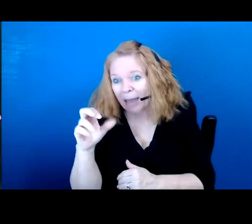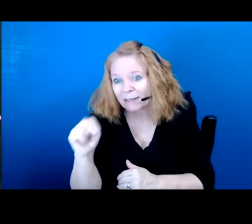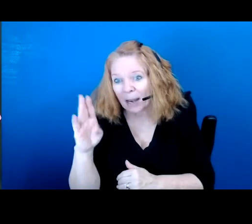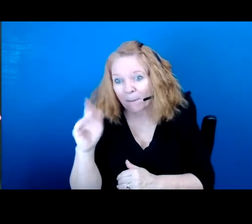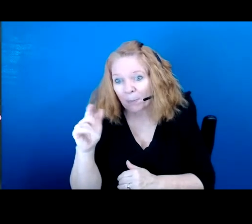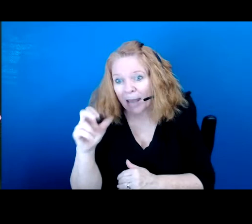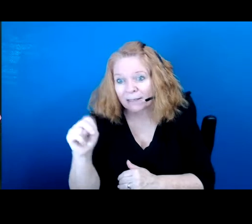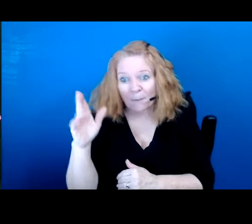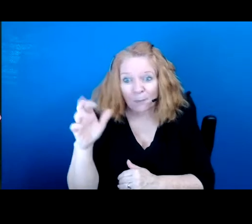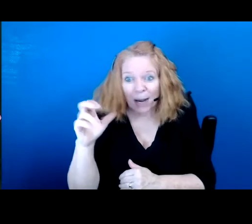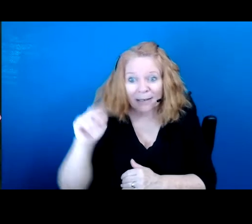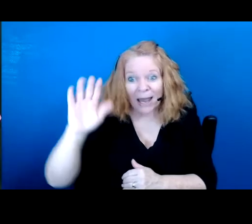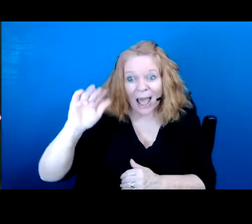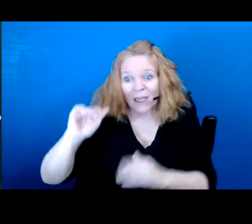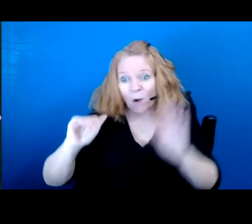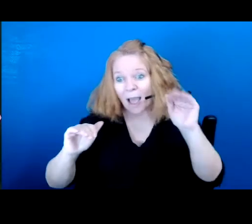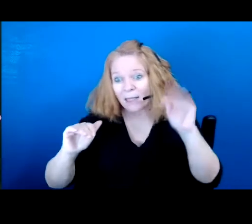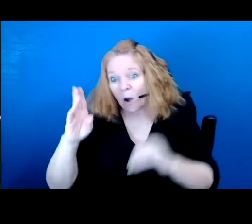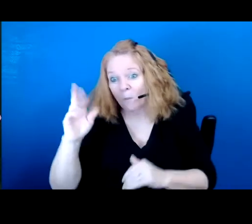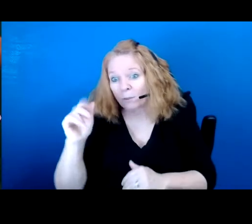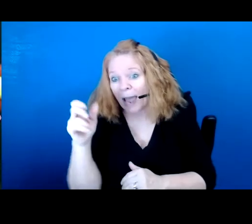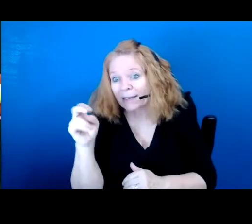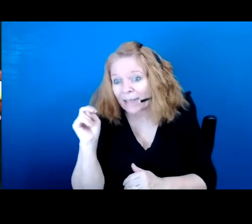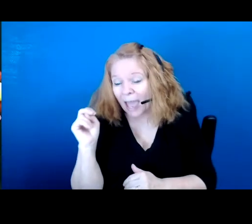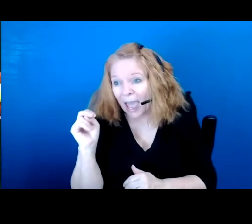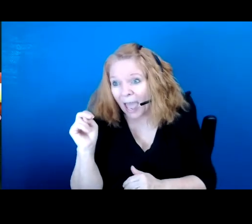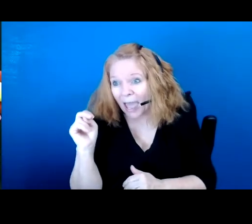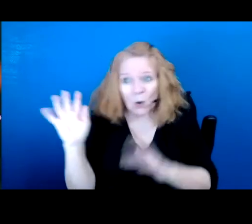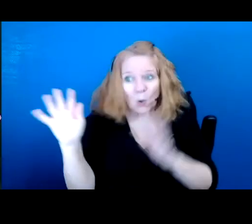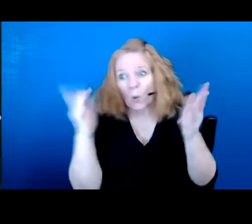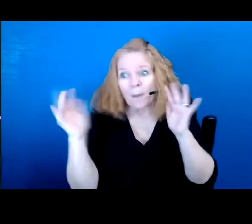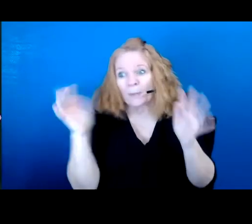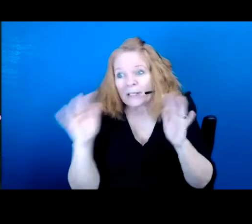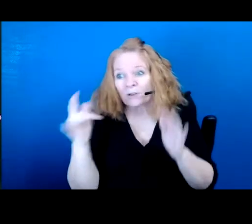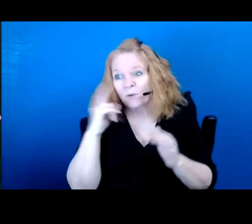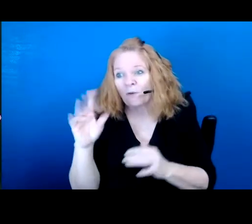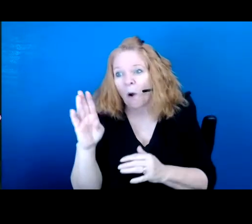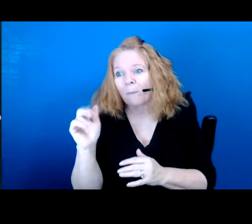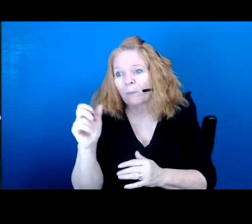hello plantel planten pendencia lo local lo grande